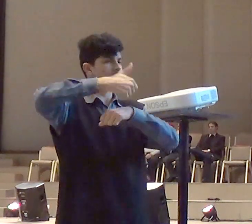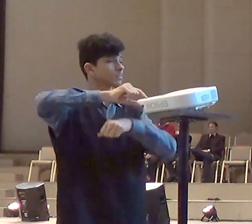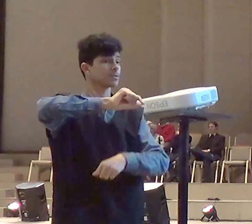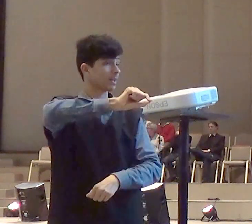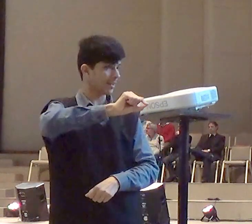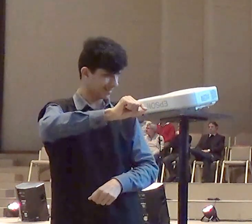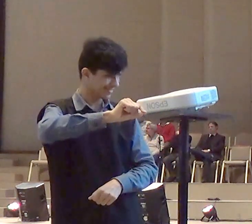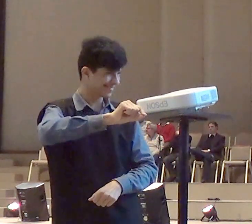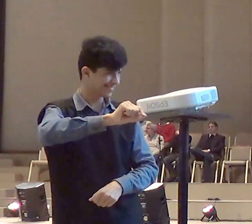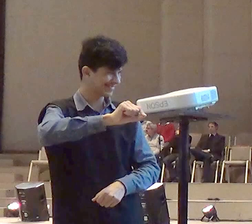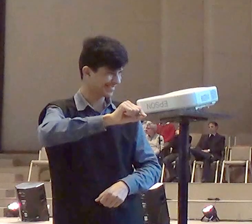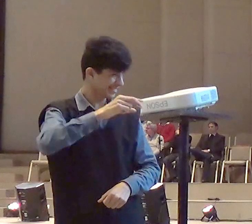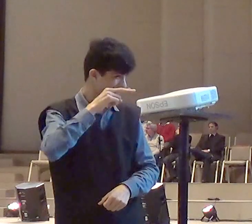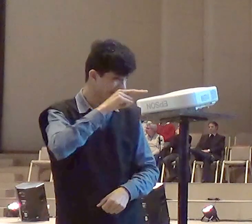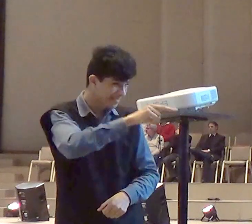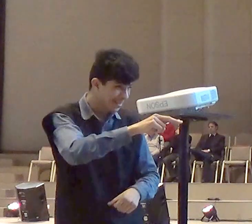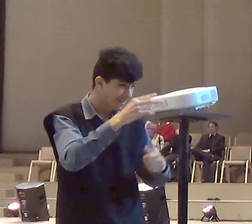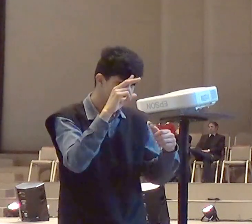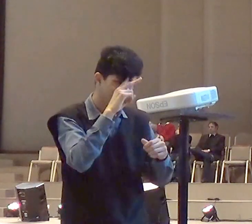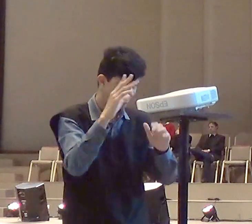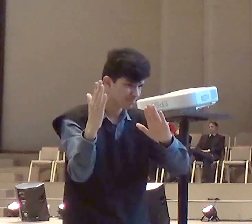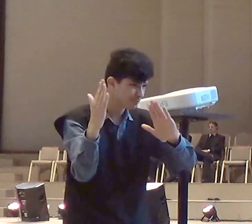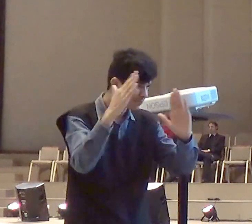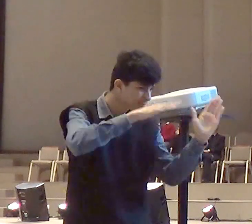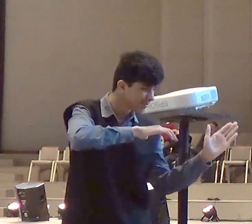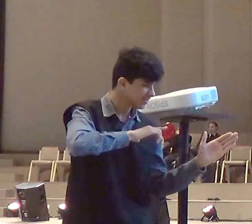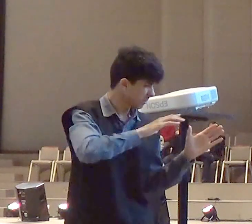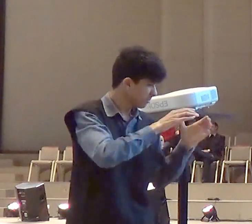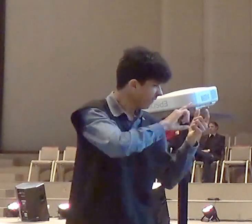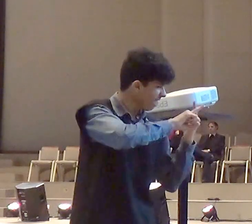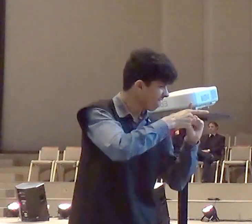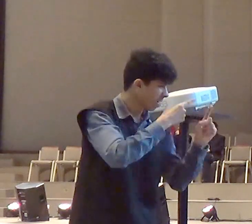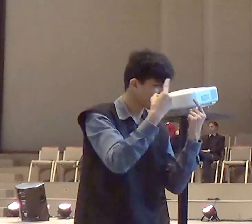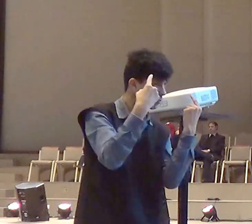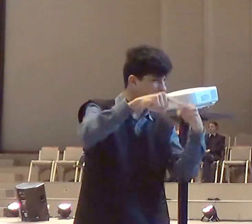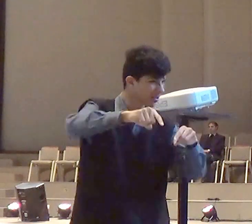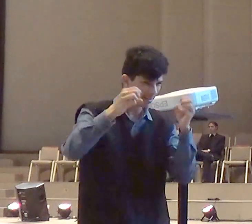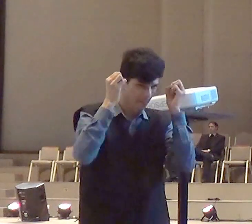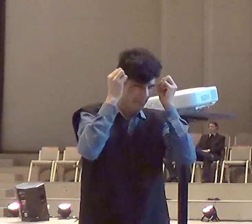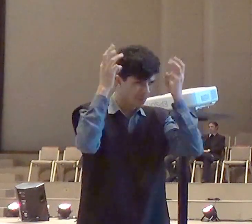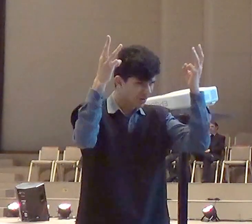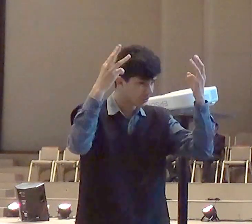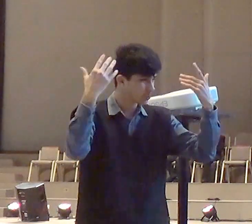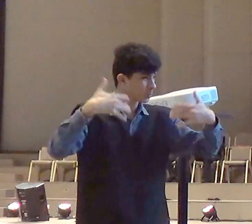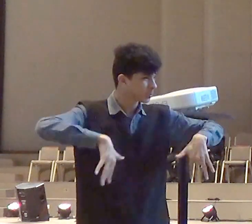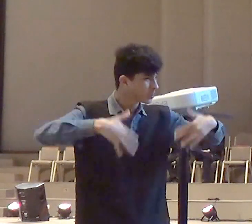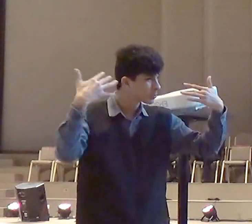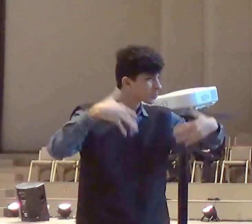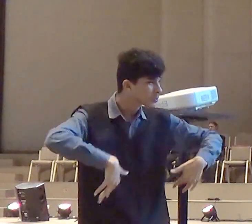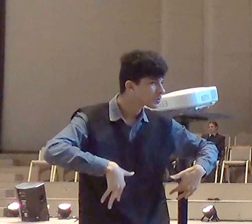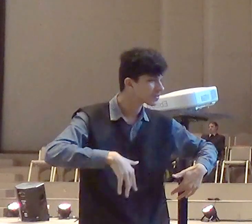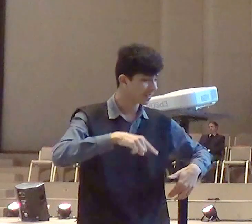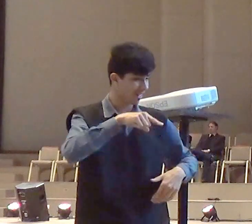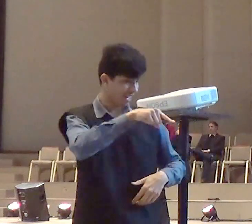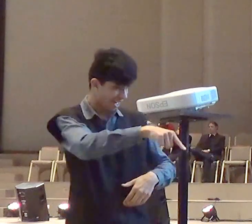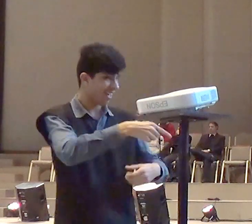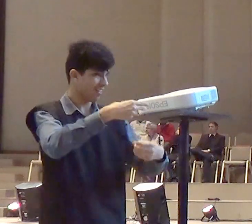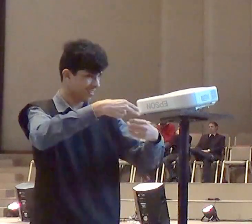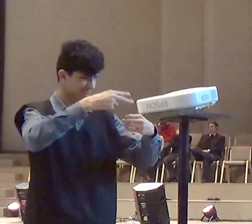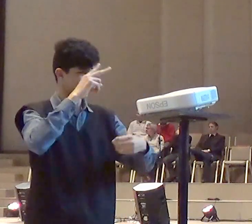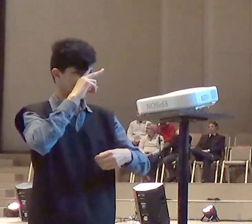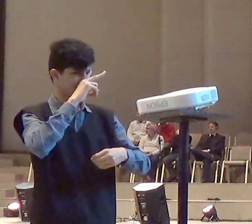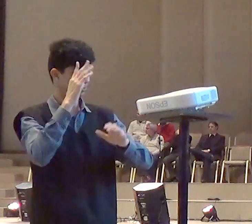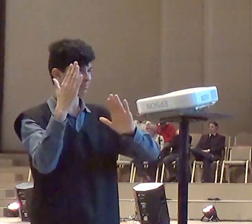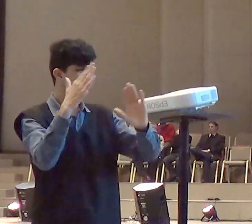retratado em todo o Capítulo 16 de números tem sido um dos momentos mais difíceis